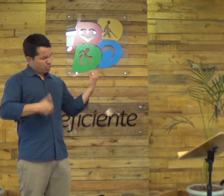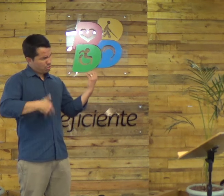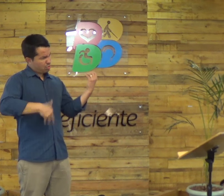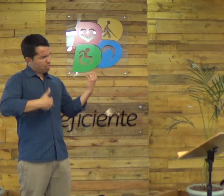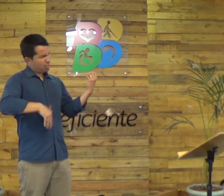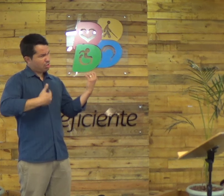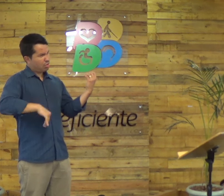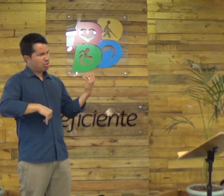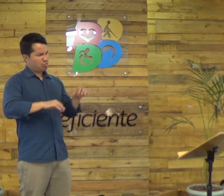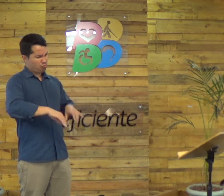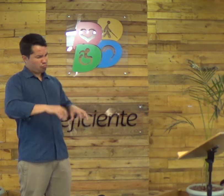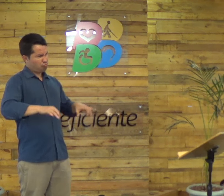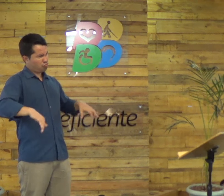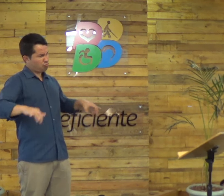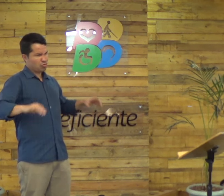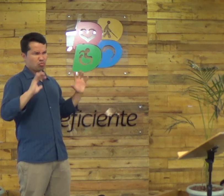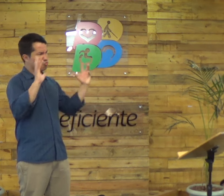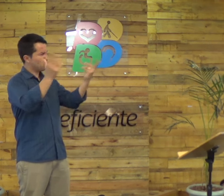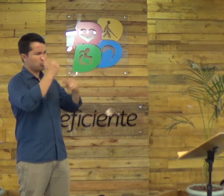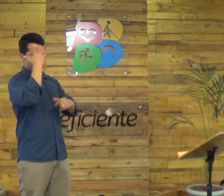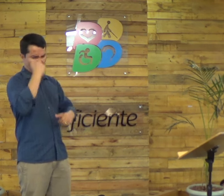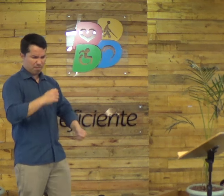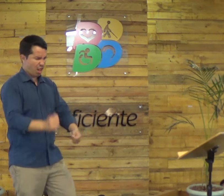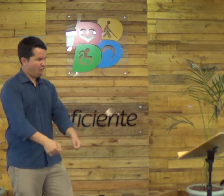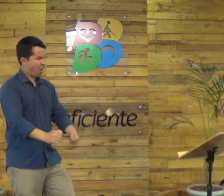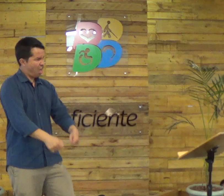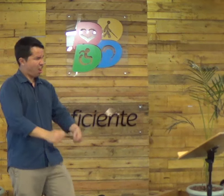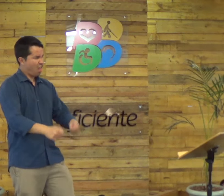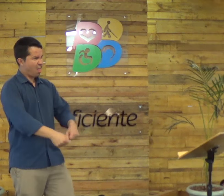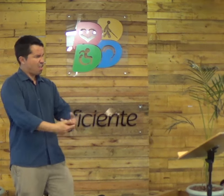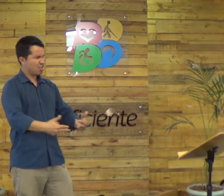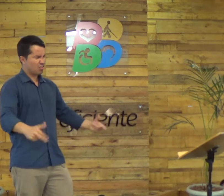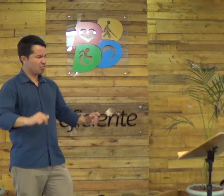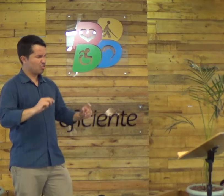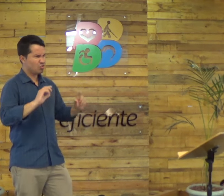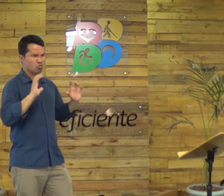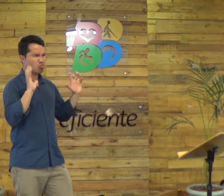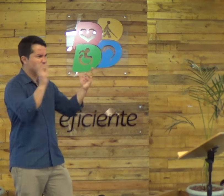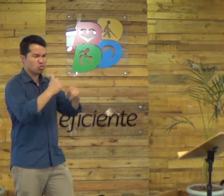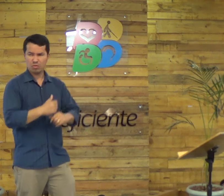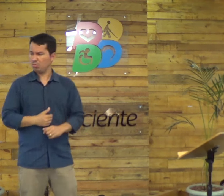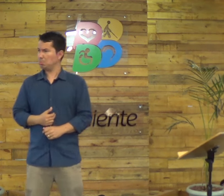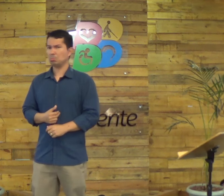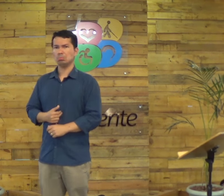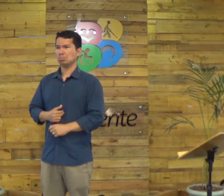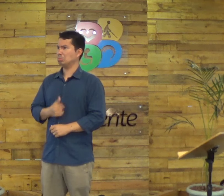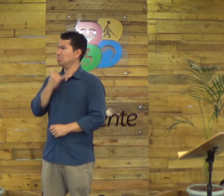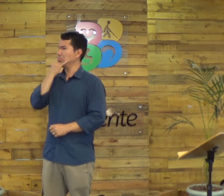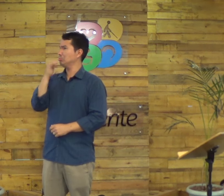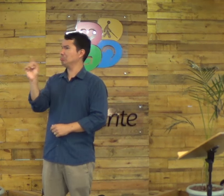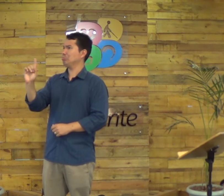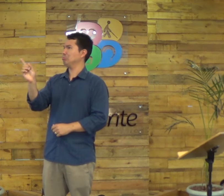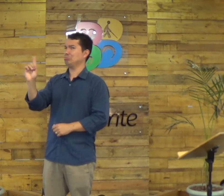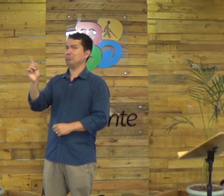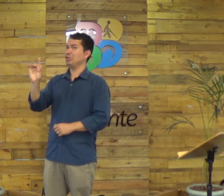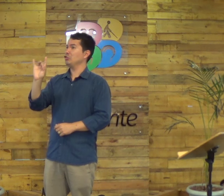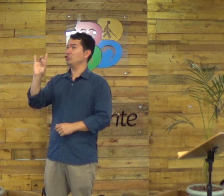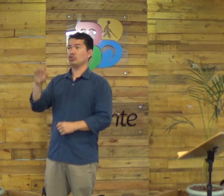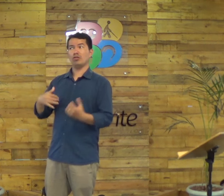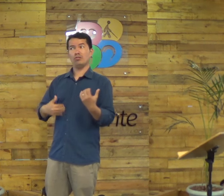você me disse que você toca violão, e teclado, e todos os instrumentos, você vai bateria também, né, desculpa, mas eu acho que